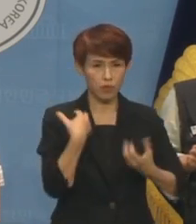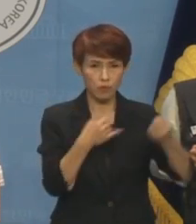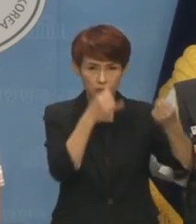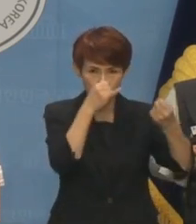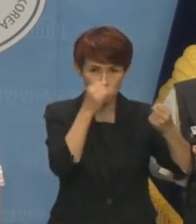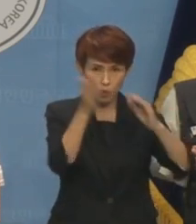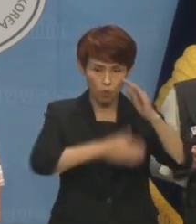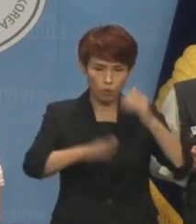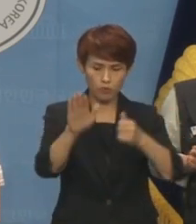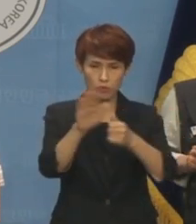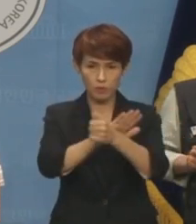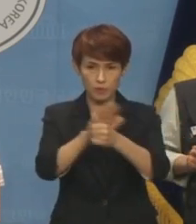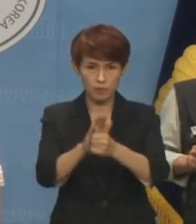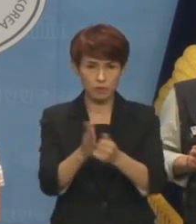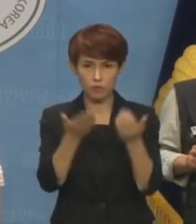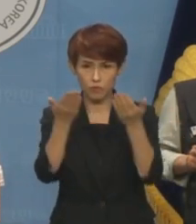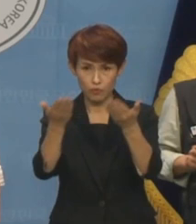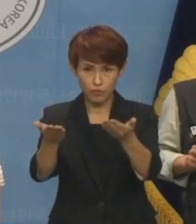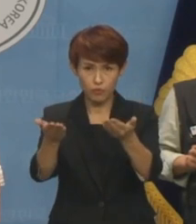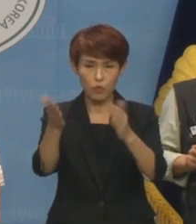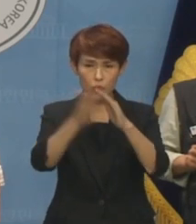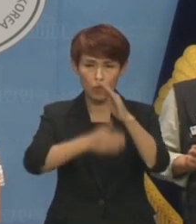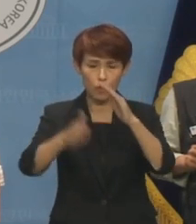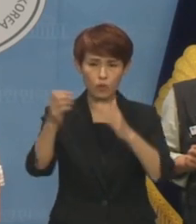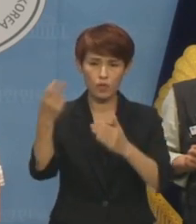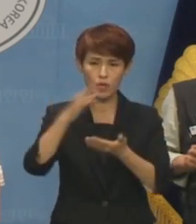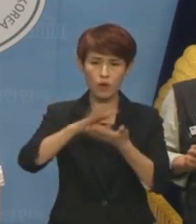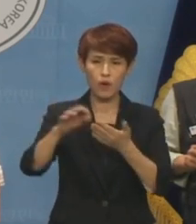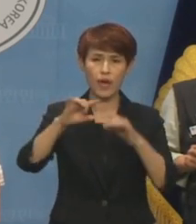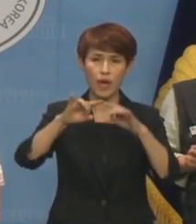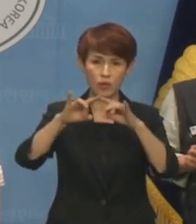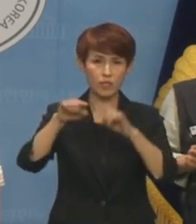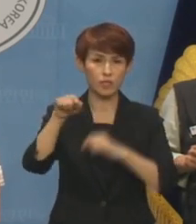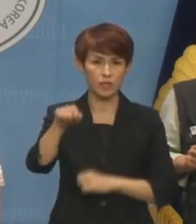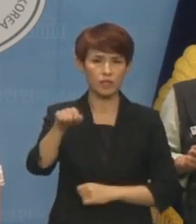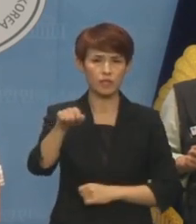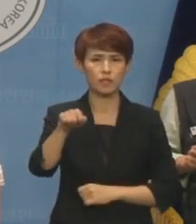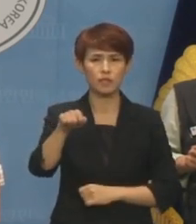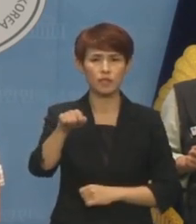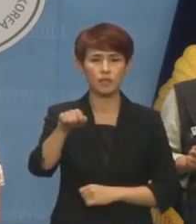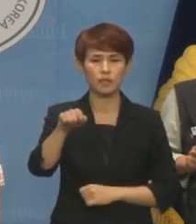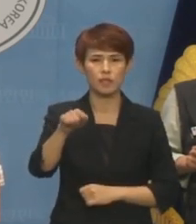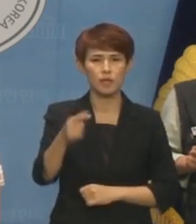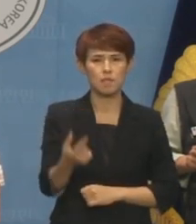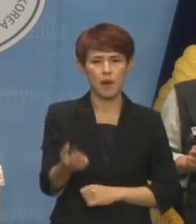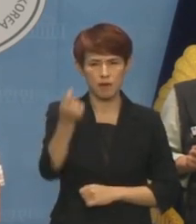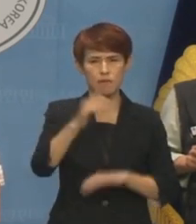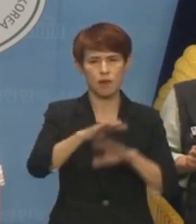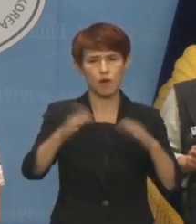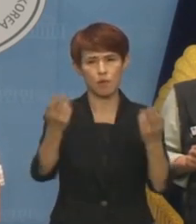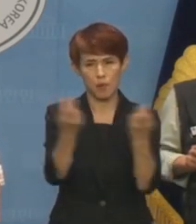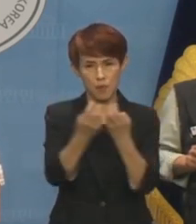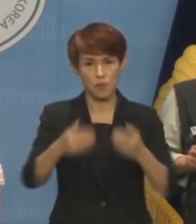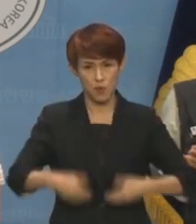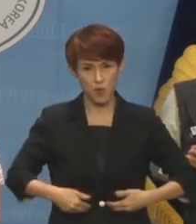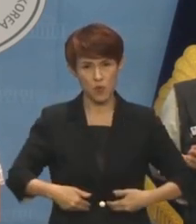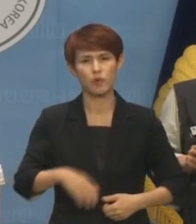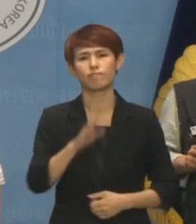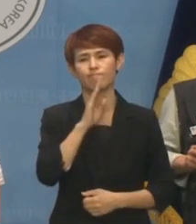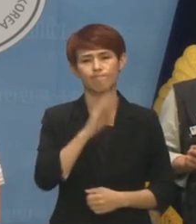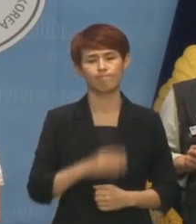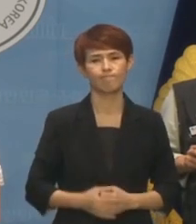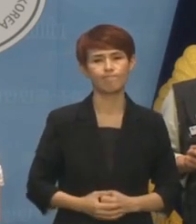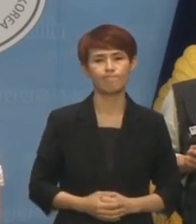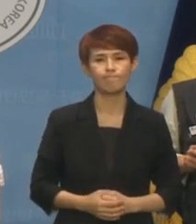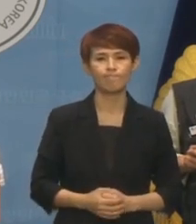공적 서비스를 제공하는 공공재생에너지는 그 무엇보다도 빠른 대책을 마련하는 것이 시급합니다.